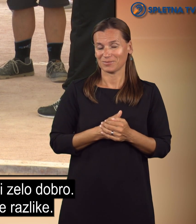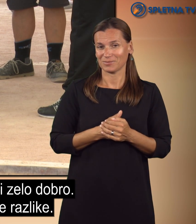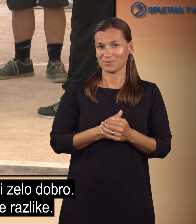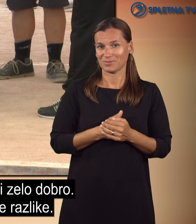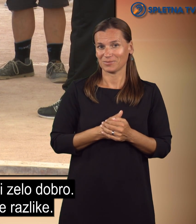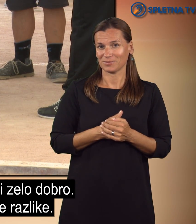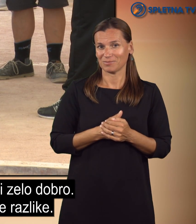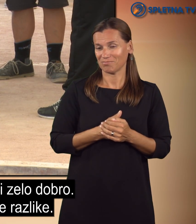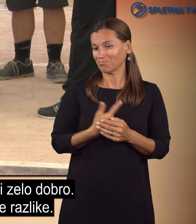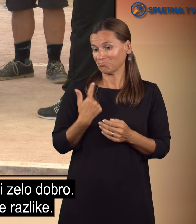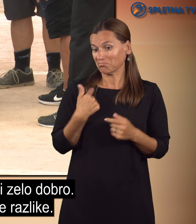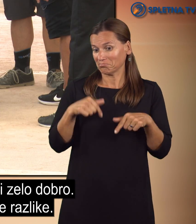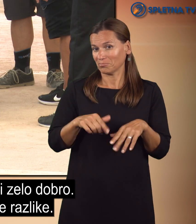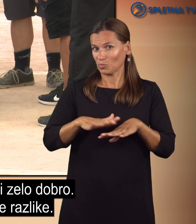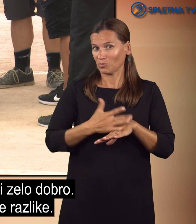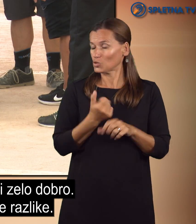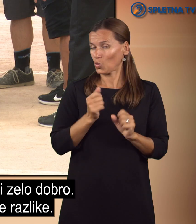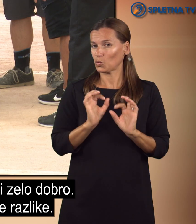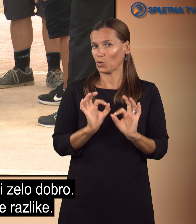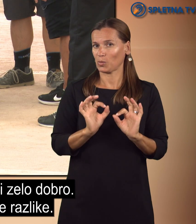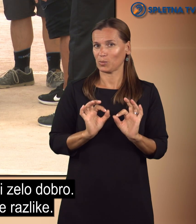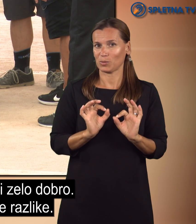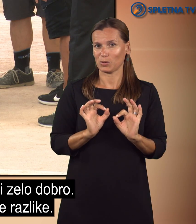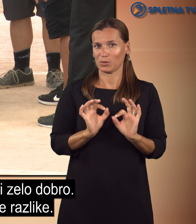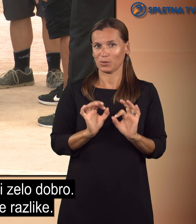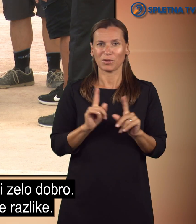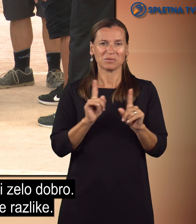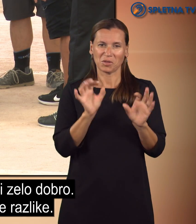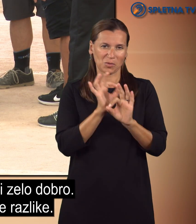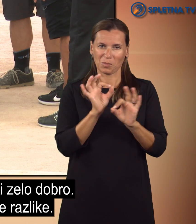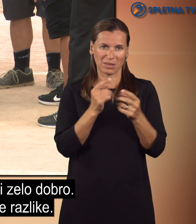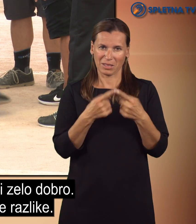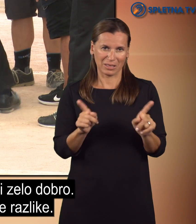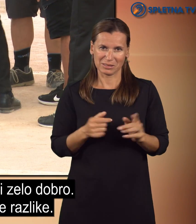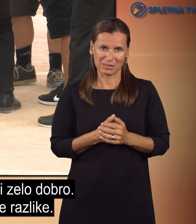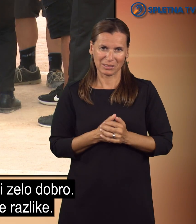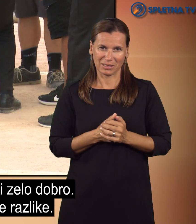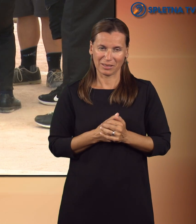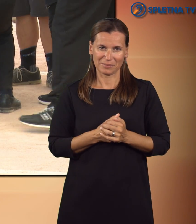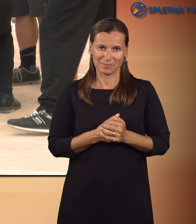in smo se počutili zelo dobro. Ni pa nobene razlike.